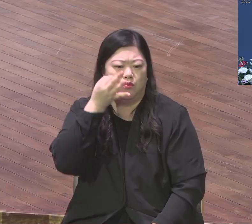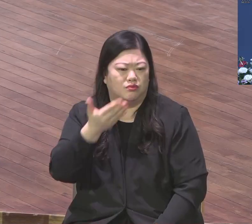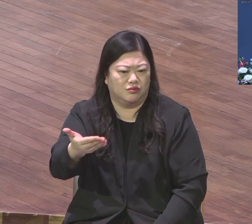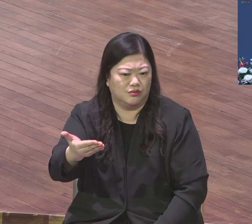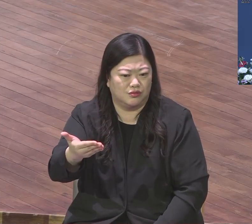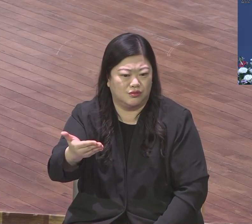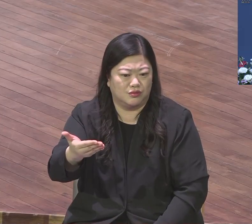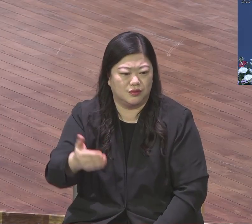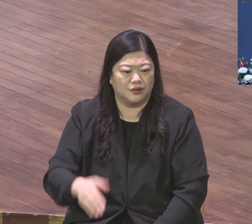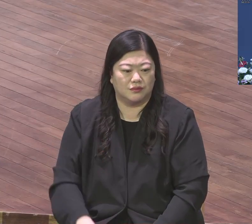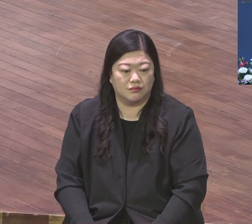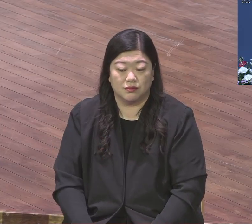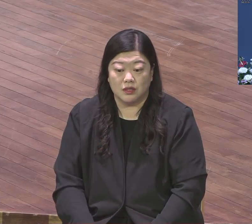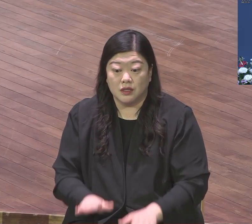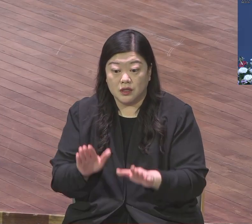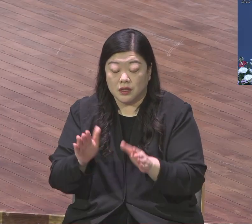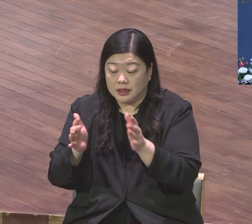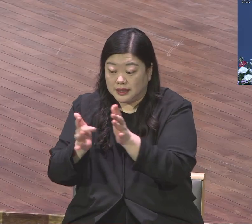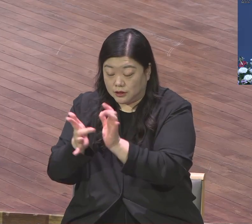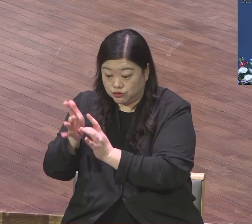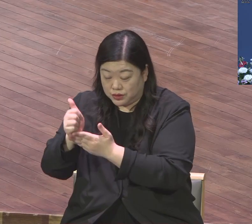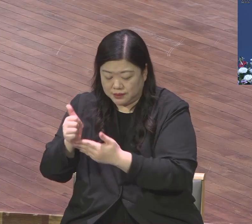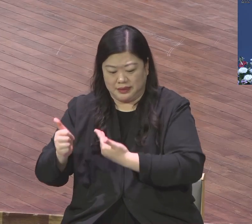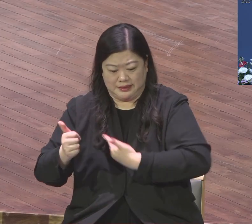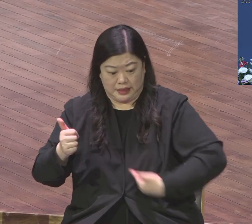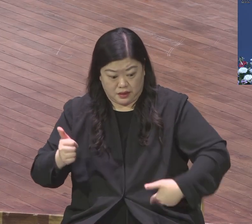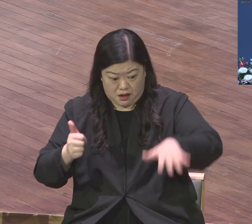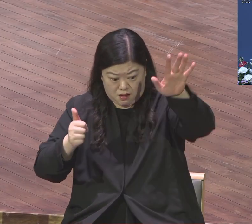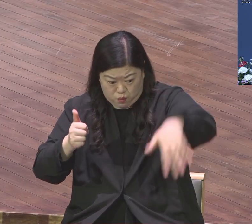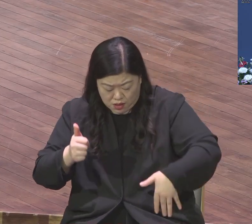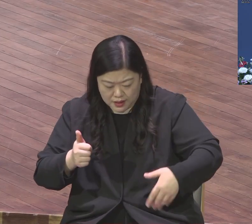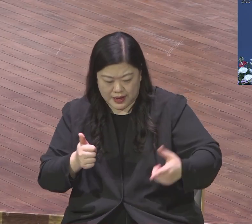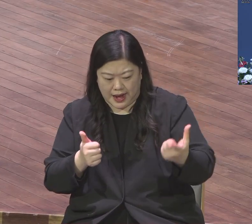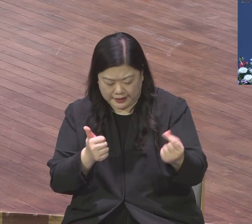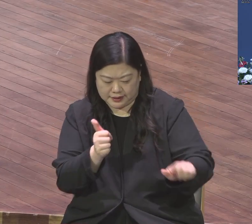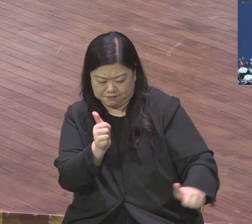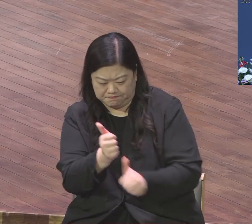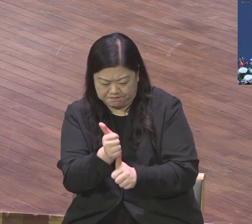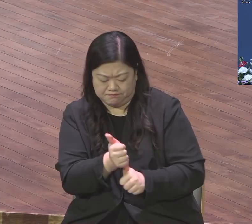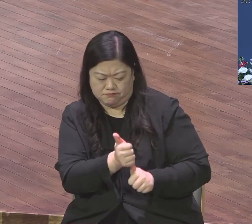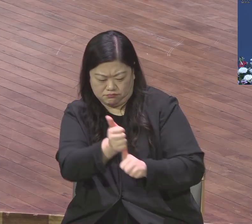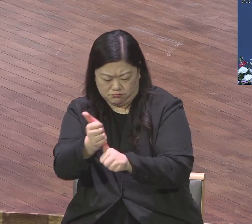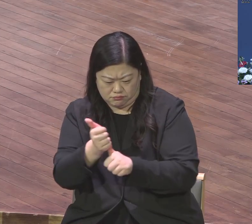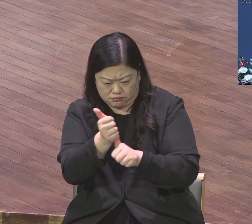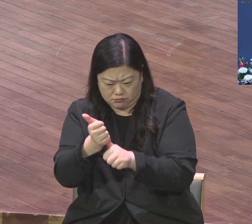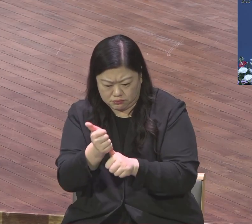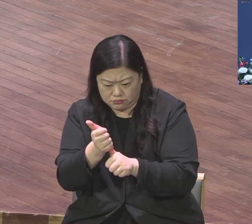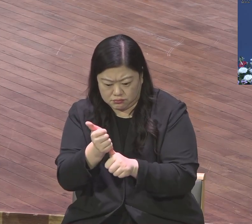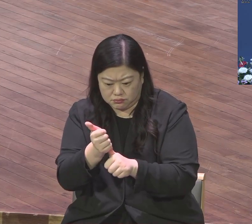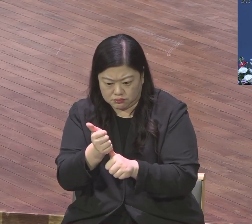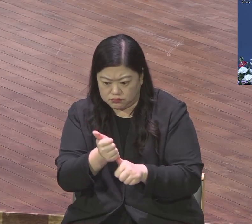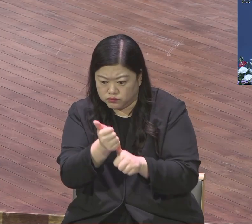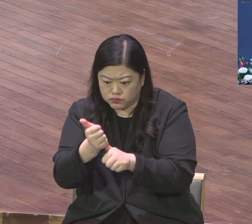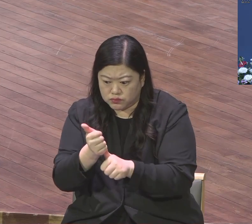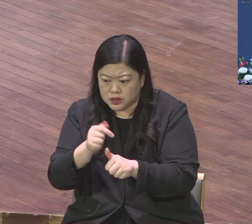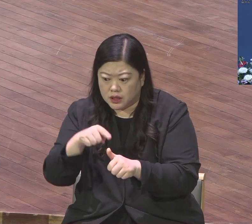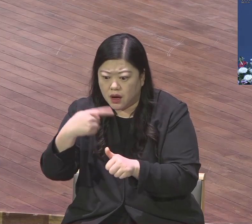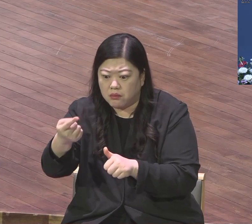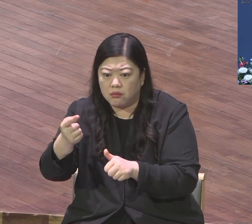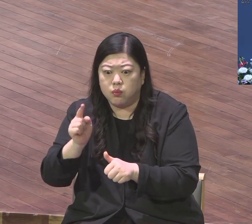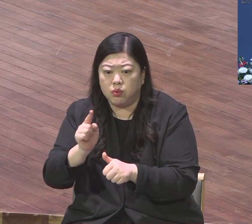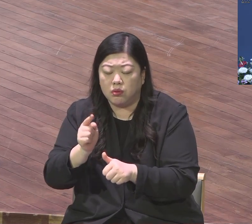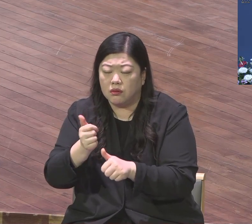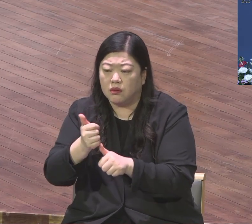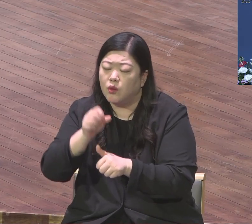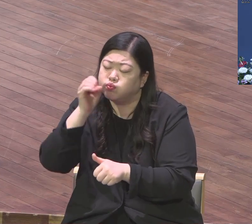제자들에게 같이 살아왔고 같은 동네에 있었고 같은 잘 아는 사람인데 어떻게